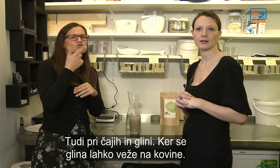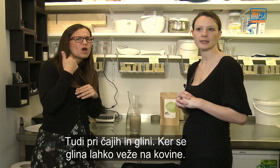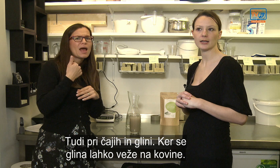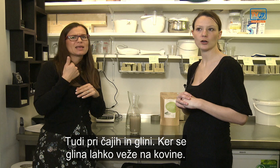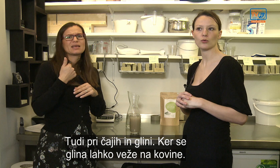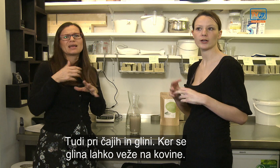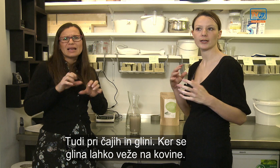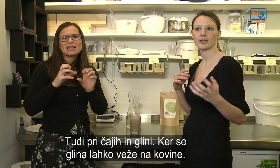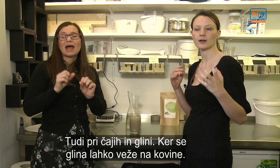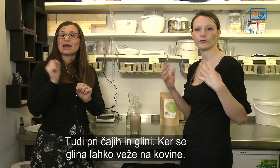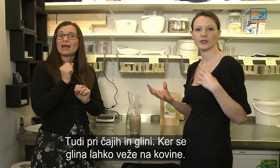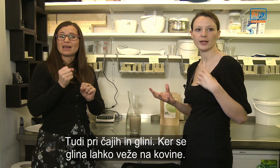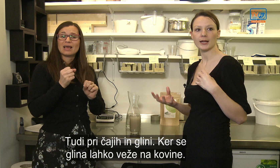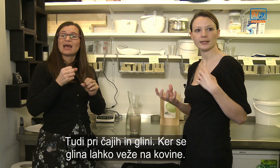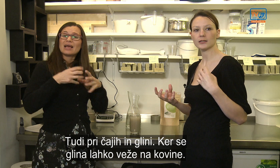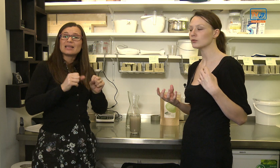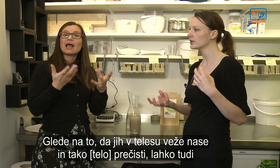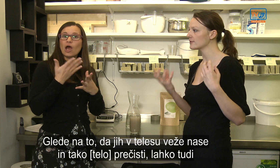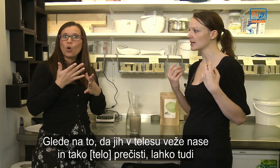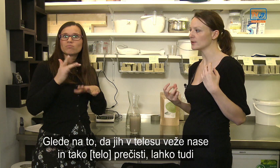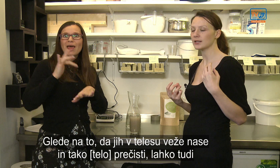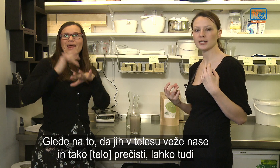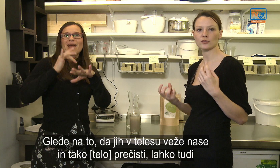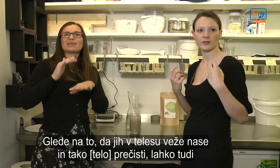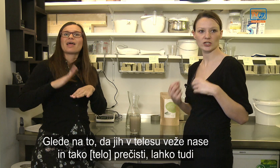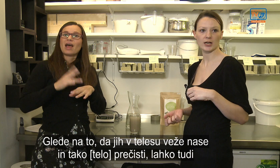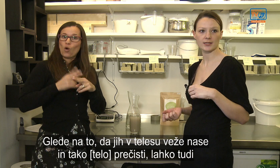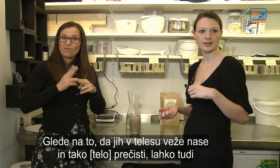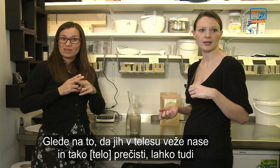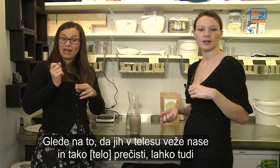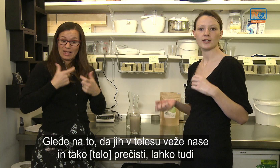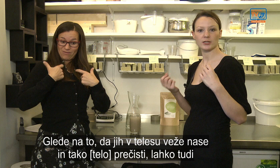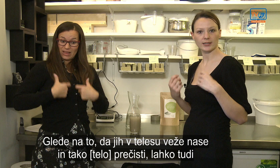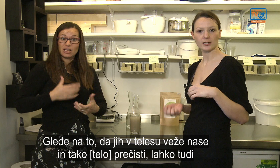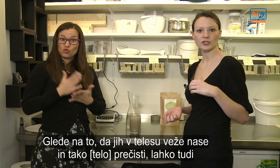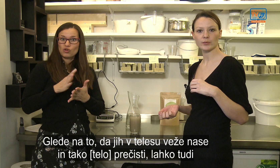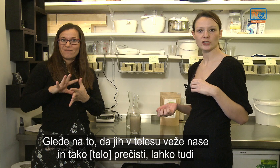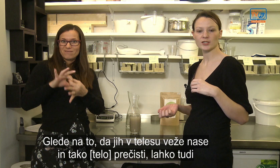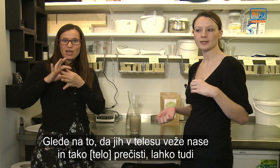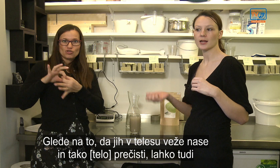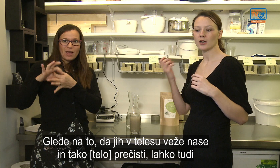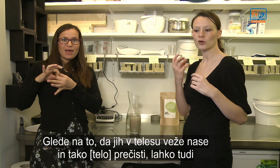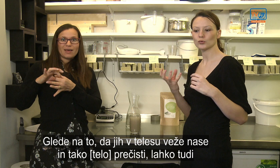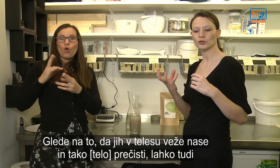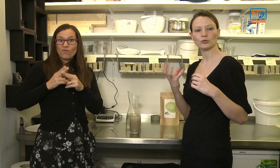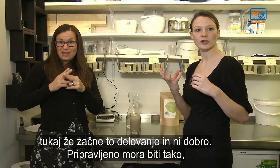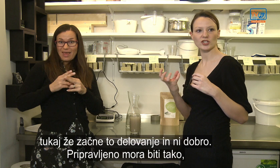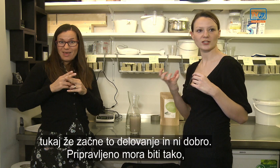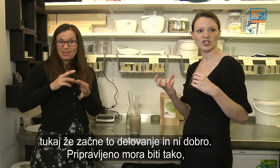glina lahko reagira na kovine. Glede na to, da jih v samem telesu veže nase in na tak način prečisti, lahko tudi tukaj že